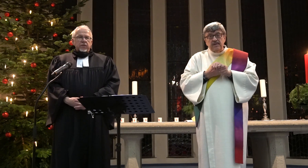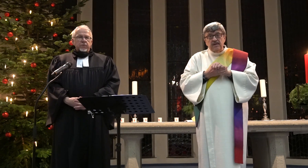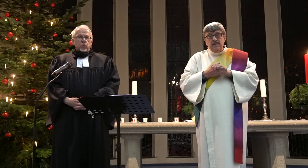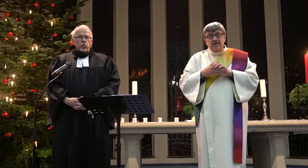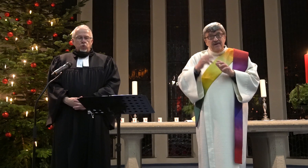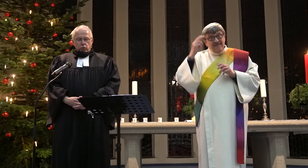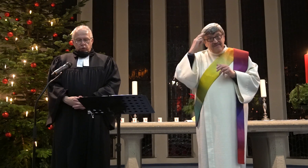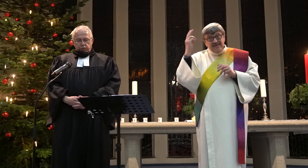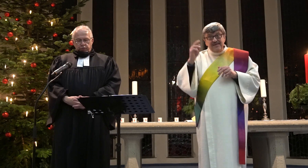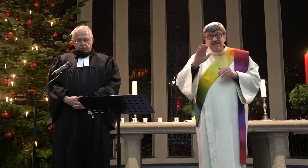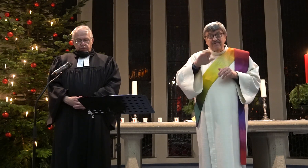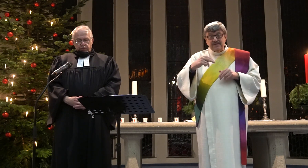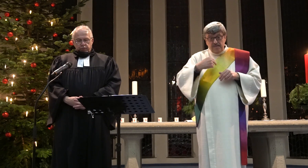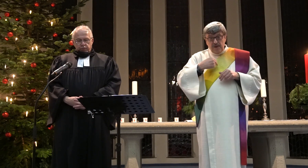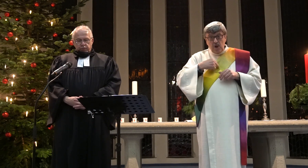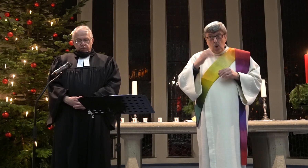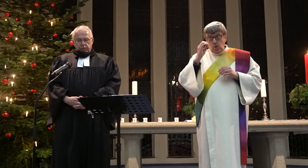Wissen, was mir gut tut.